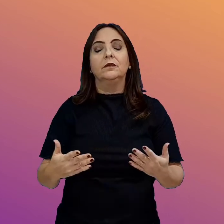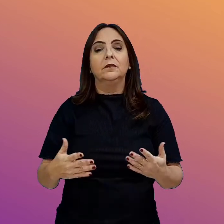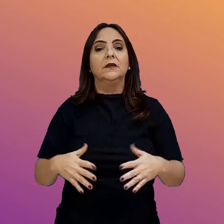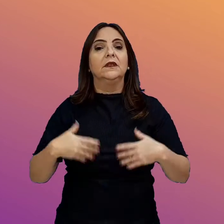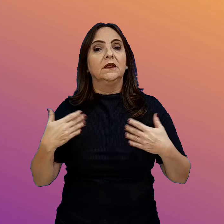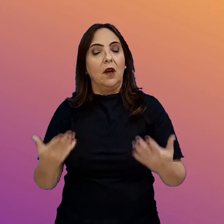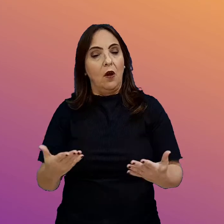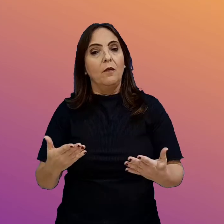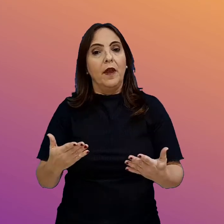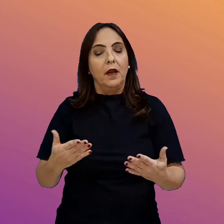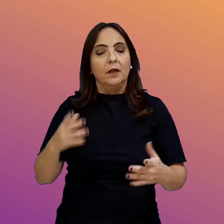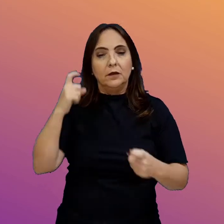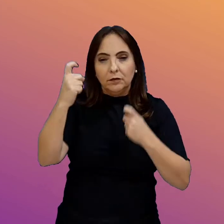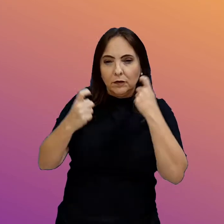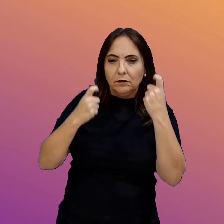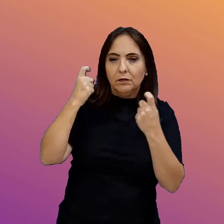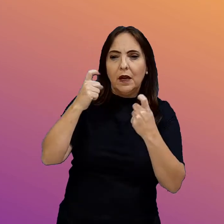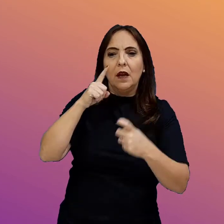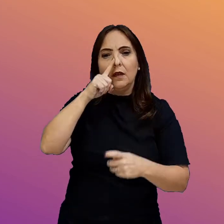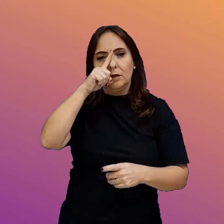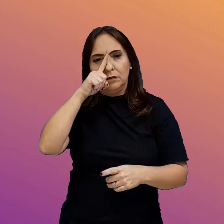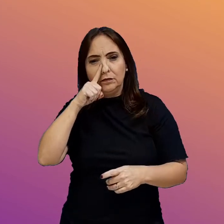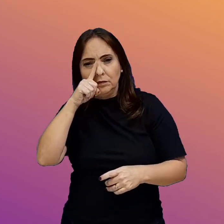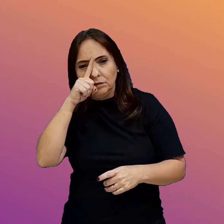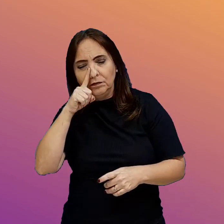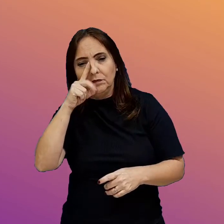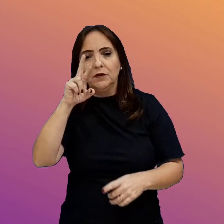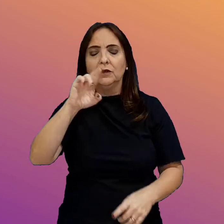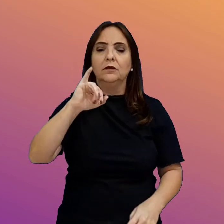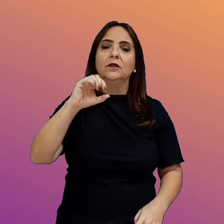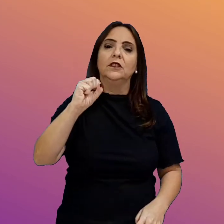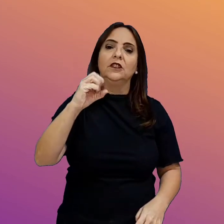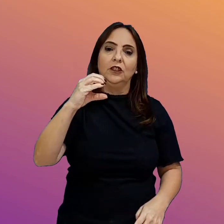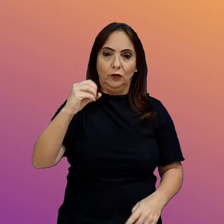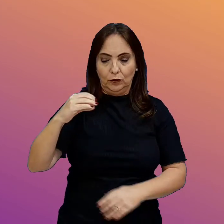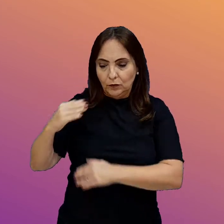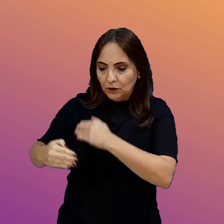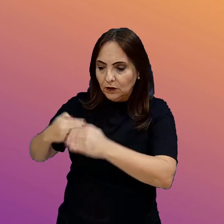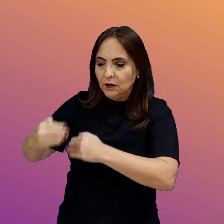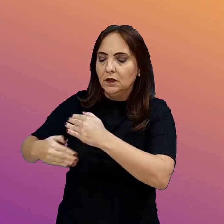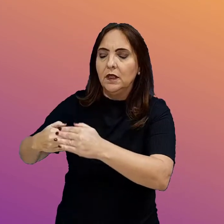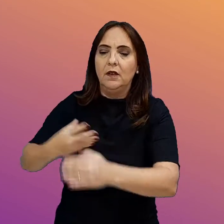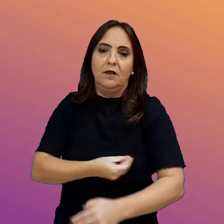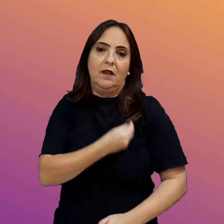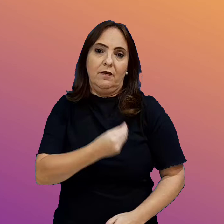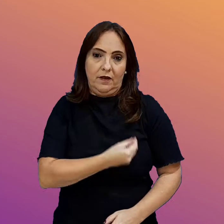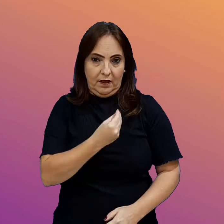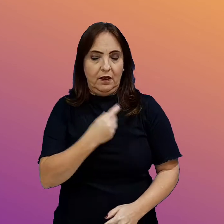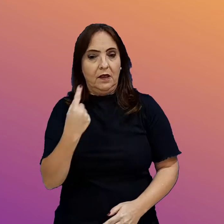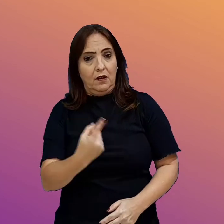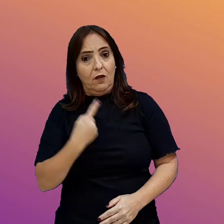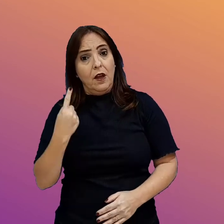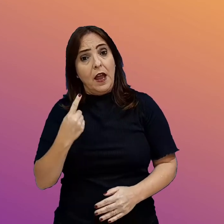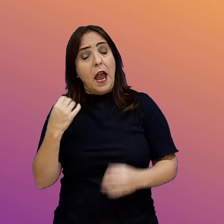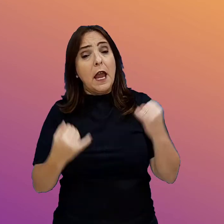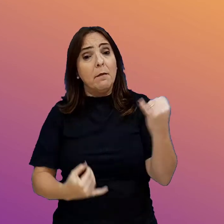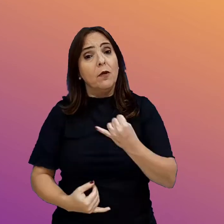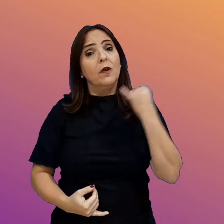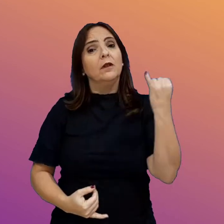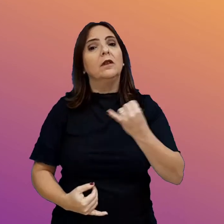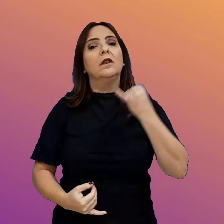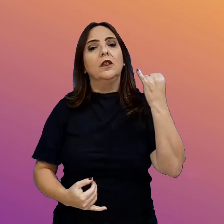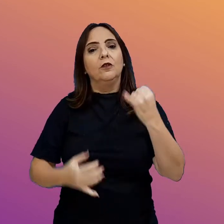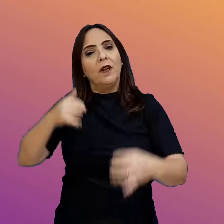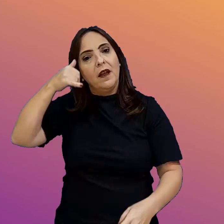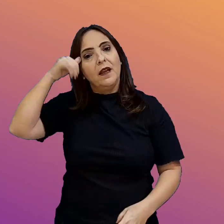do risco durante todo o processo da vida da gente é um fator importante para a gente evitar problemas. Então, quer dizer,